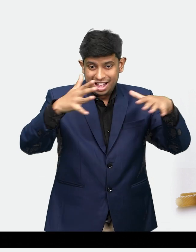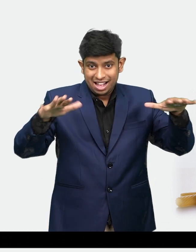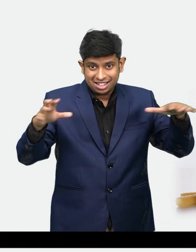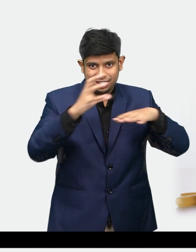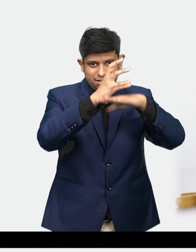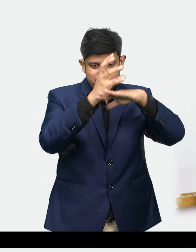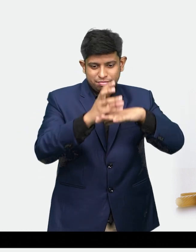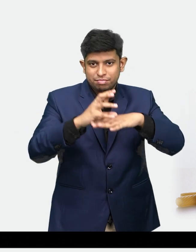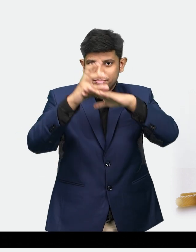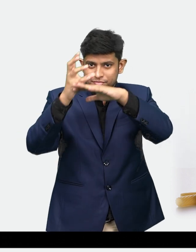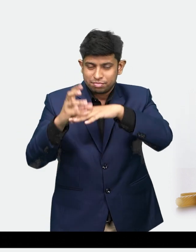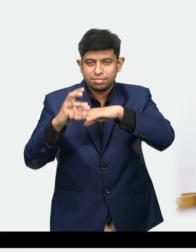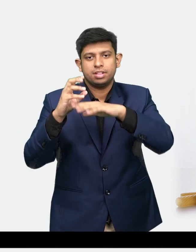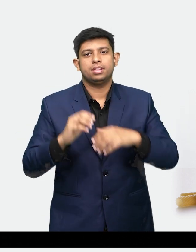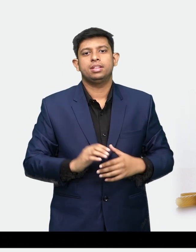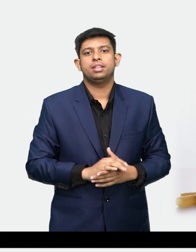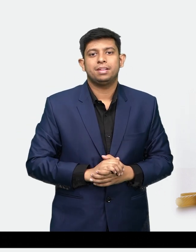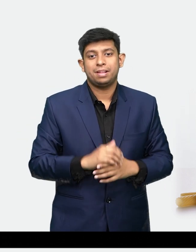తేలియాడే,